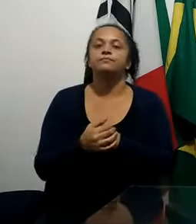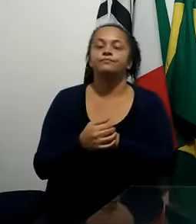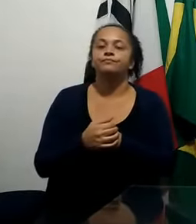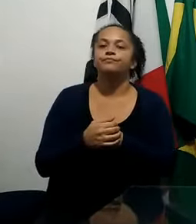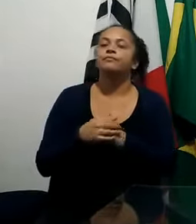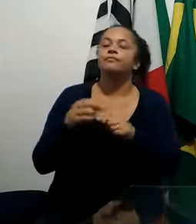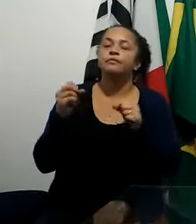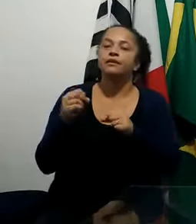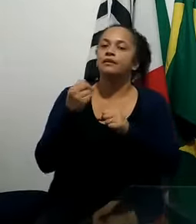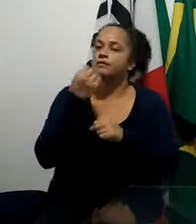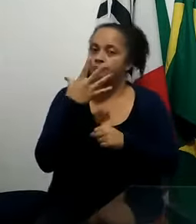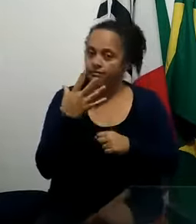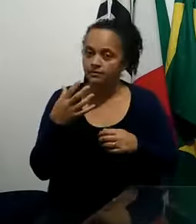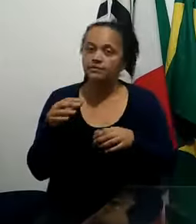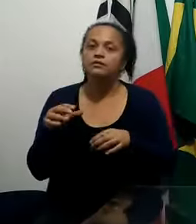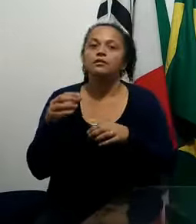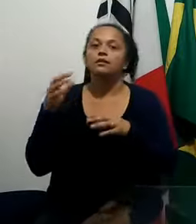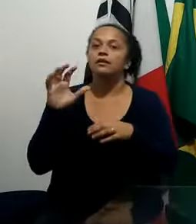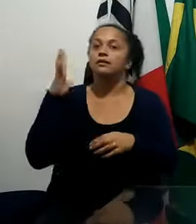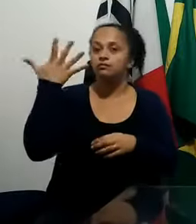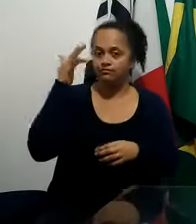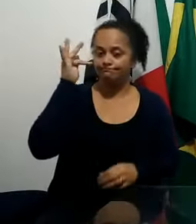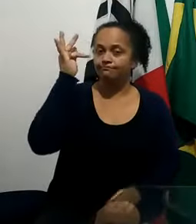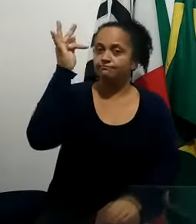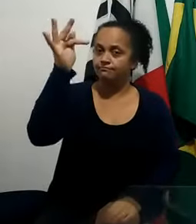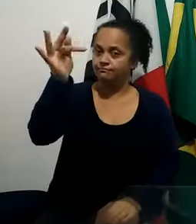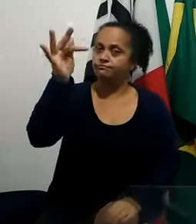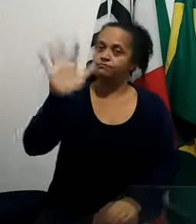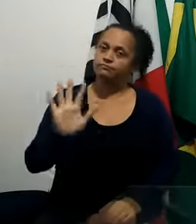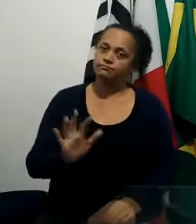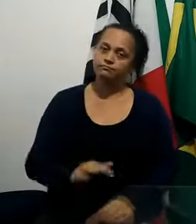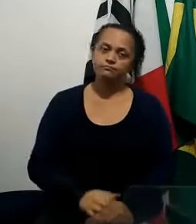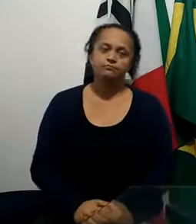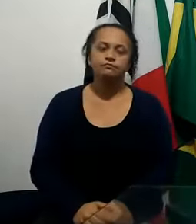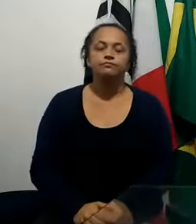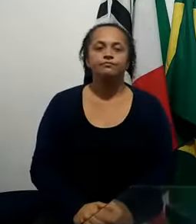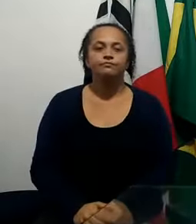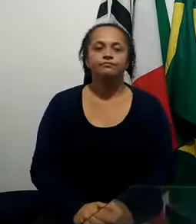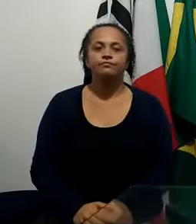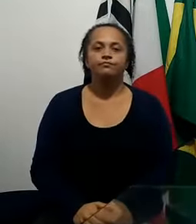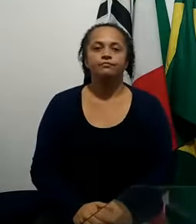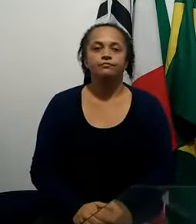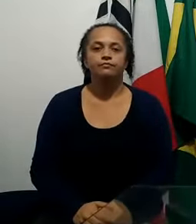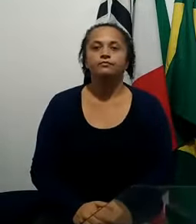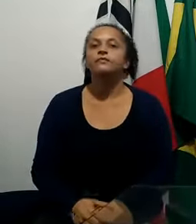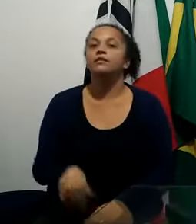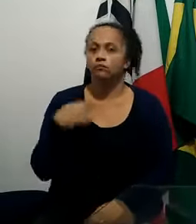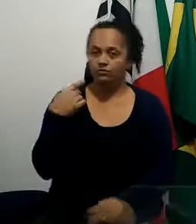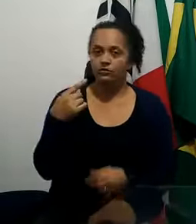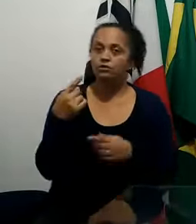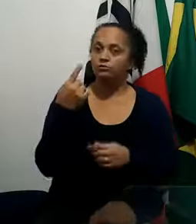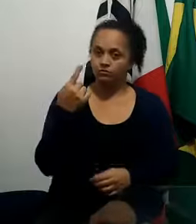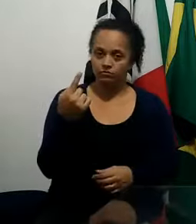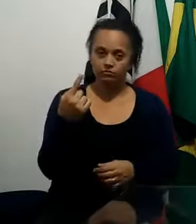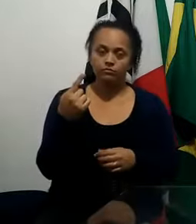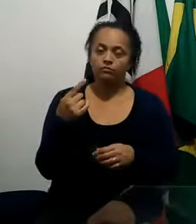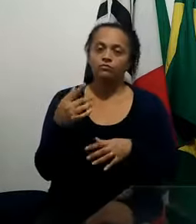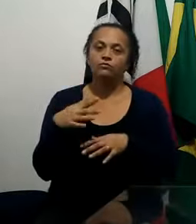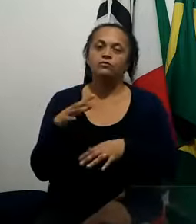coisas que hão de vir, que hão de acontecer. Então, uma das funções